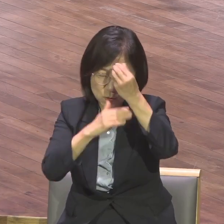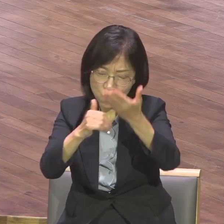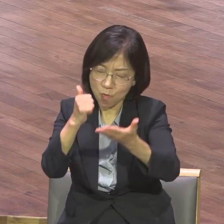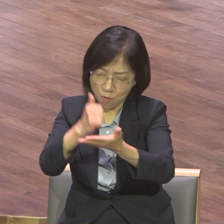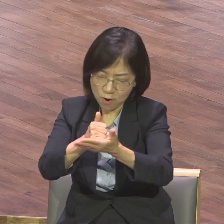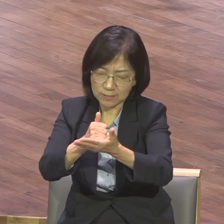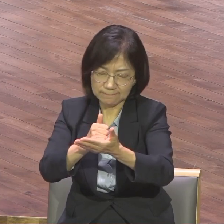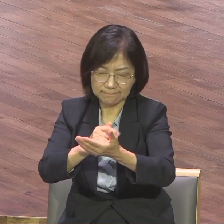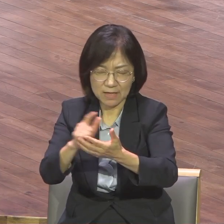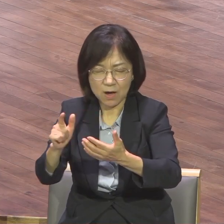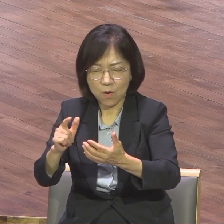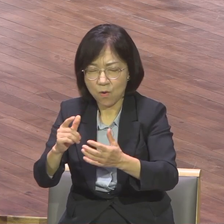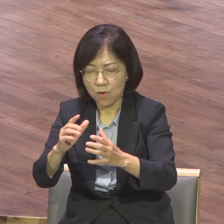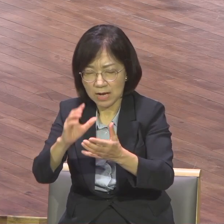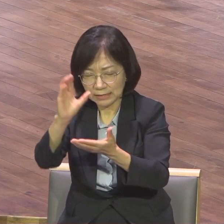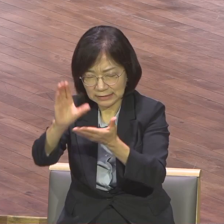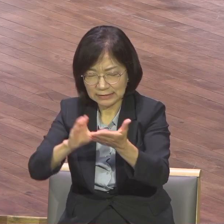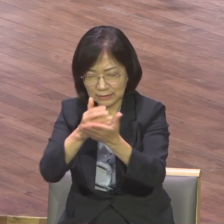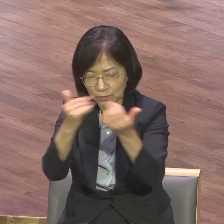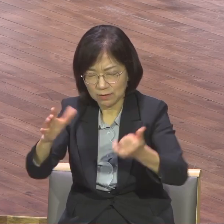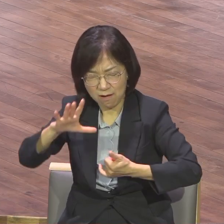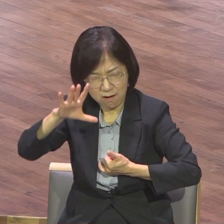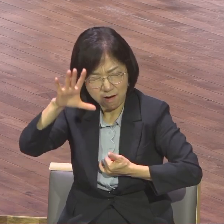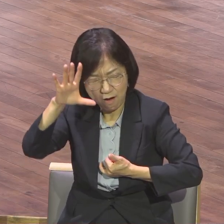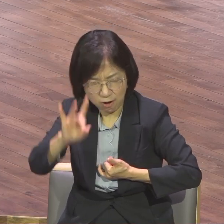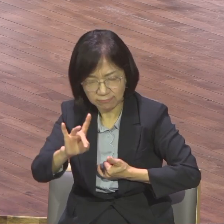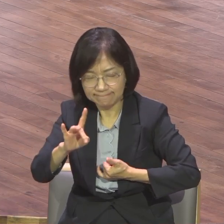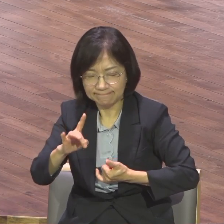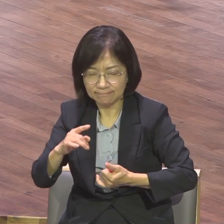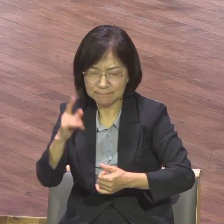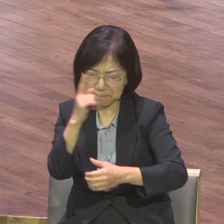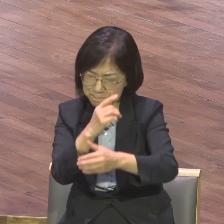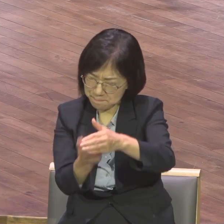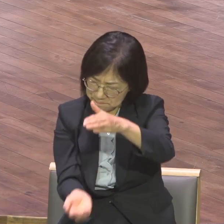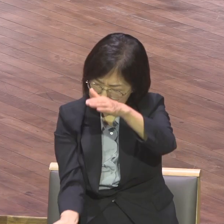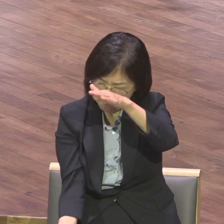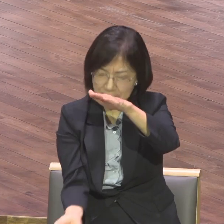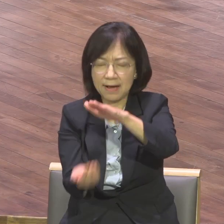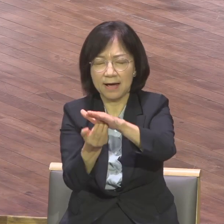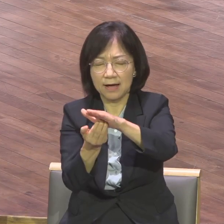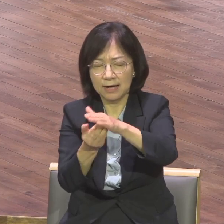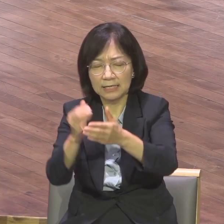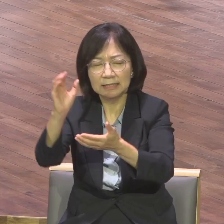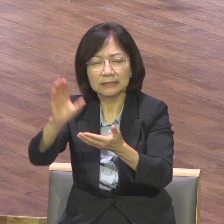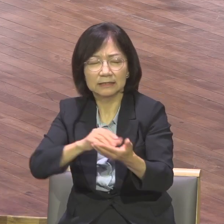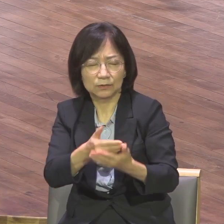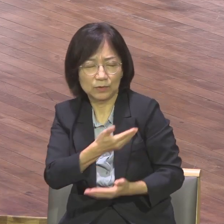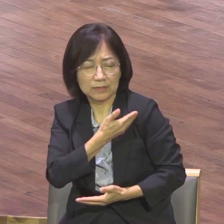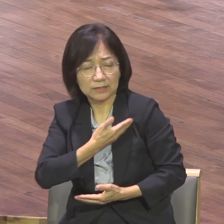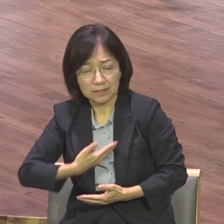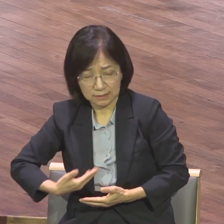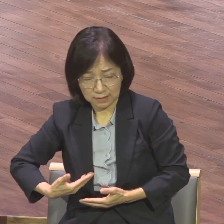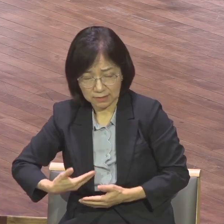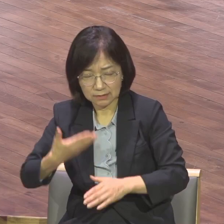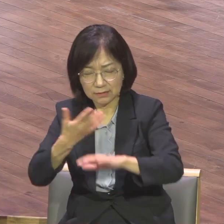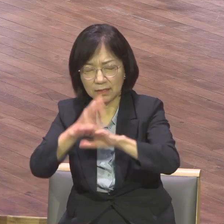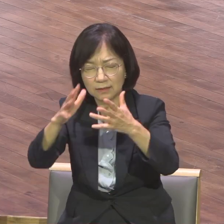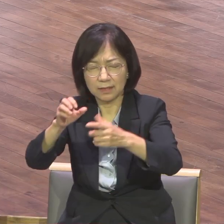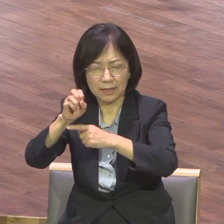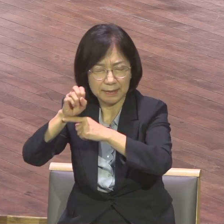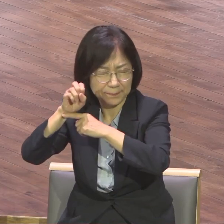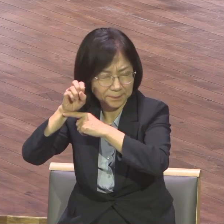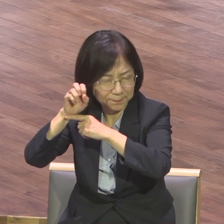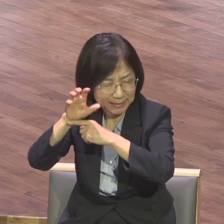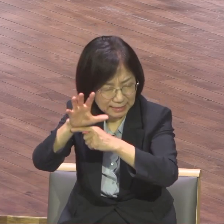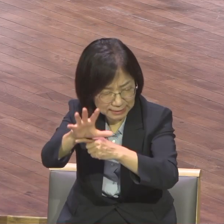다른 그리스도인다운 그리스도인, 정말 훈련되어진 그리스도의 제자로 이방의 빛을 비추는 하나님의 사람들이